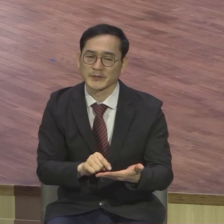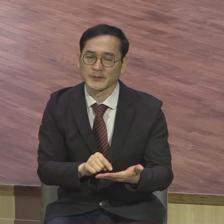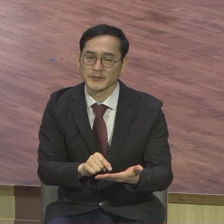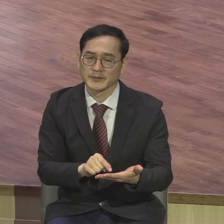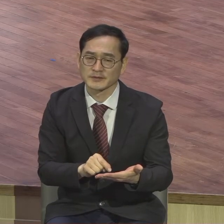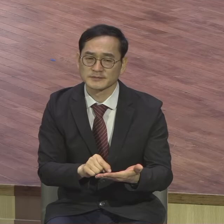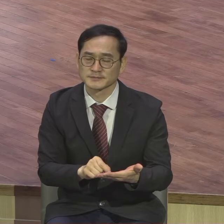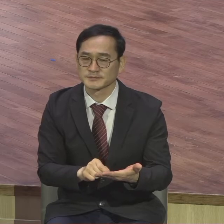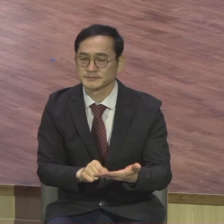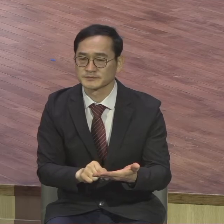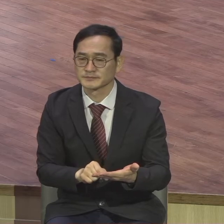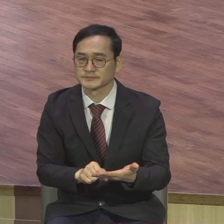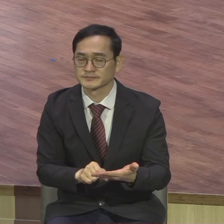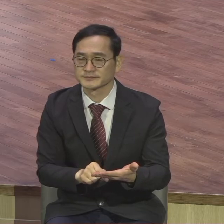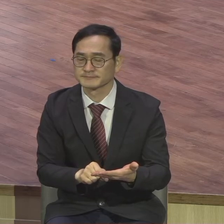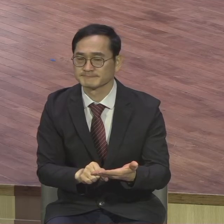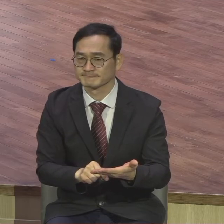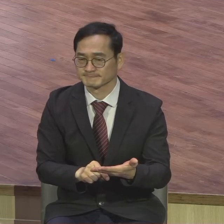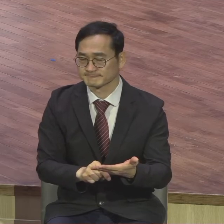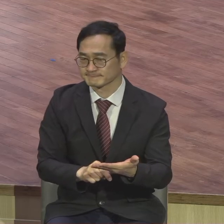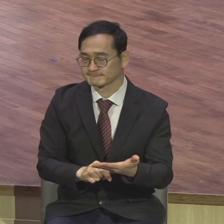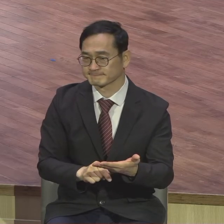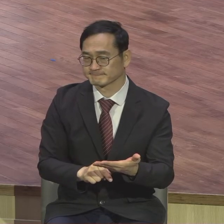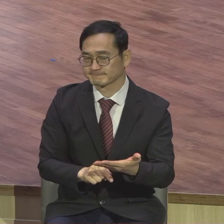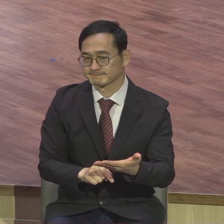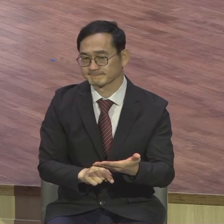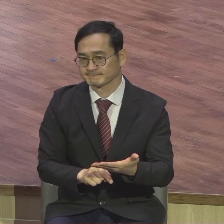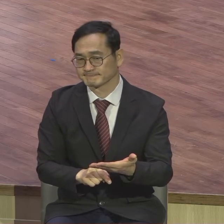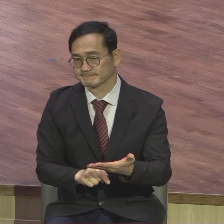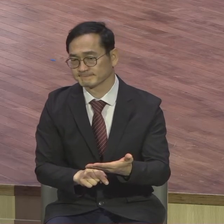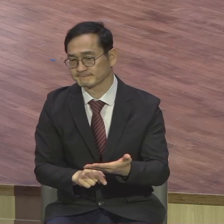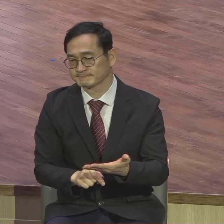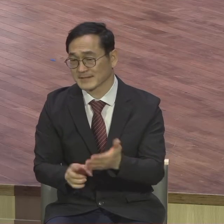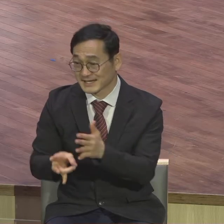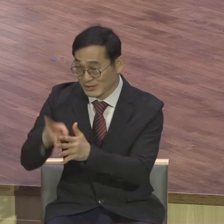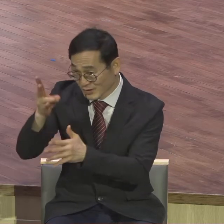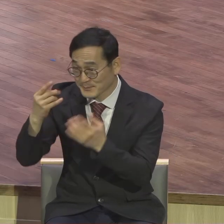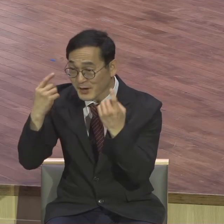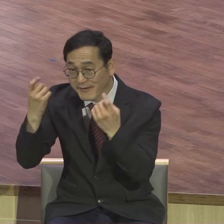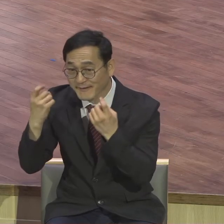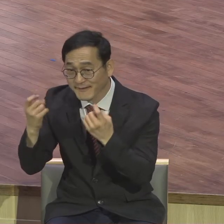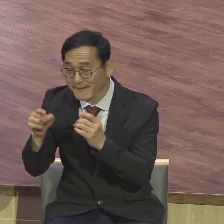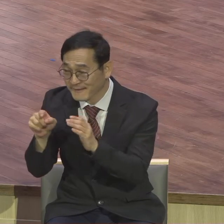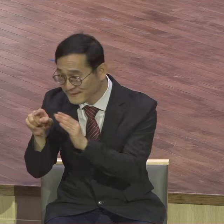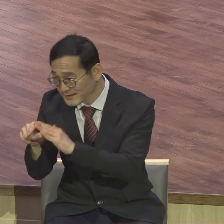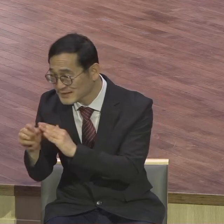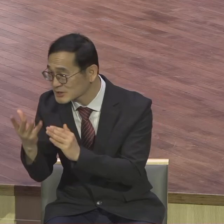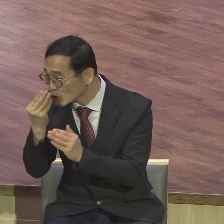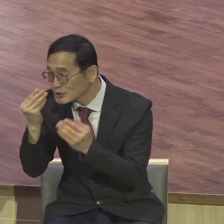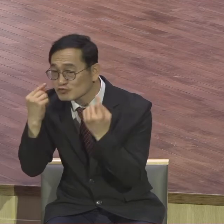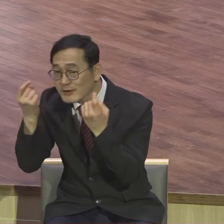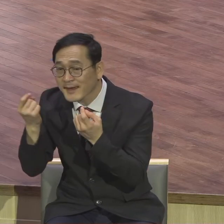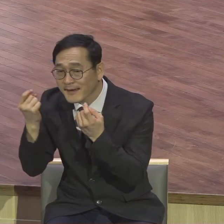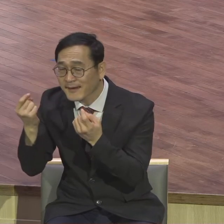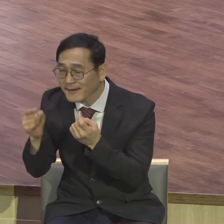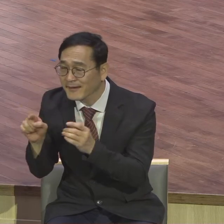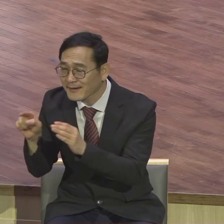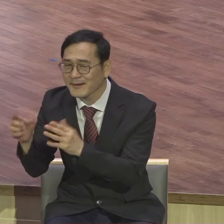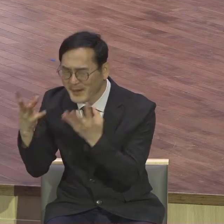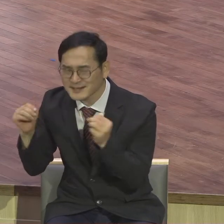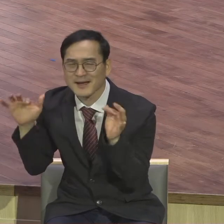성지순례도 중요하지만은 사실적으로 가보면 예루살렘도 제가 갔었고, 중요한 거는